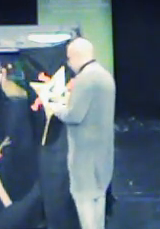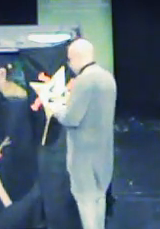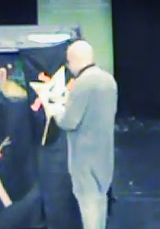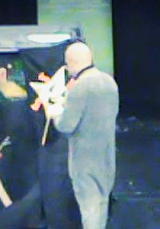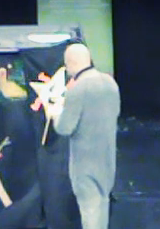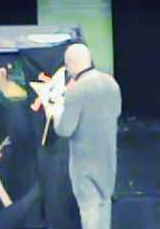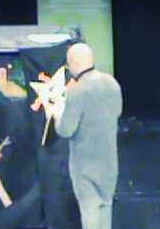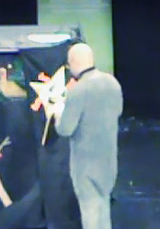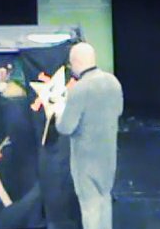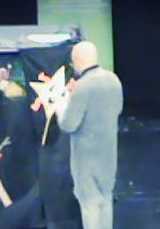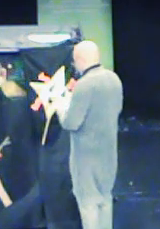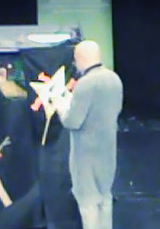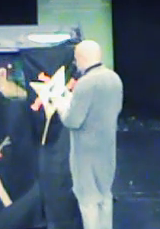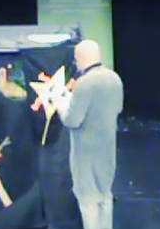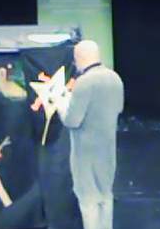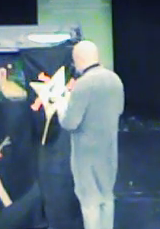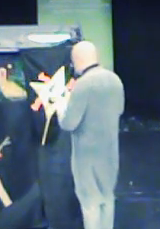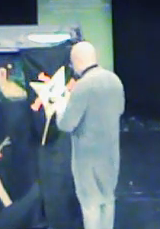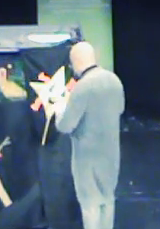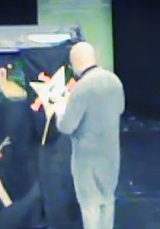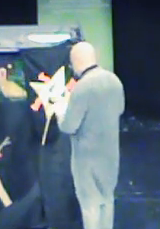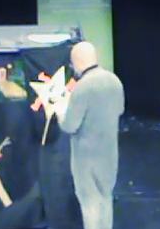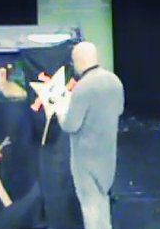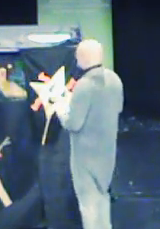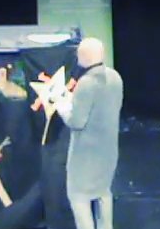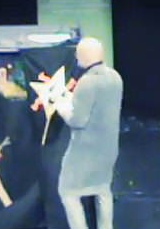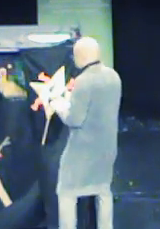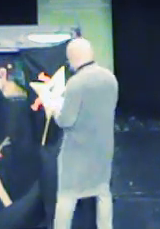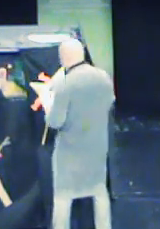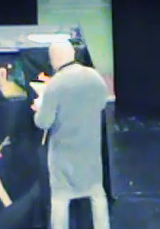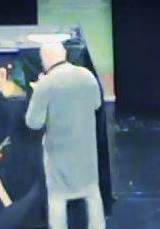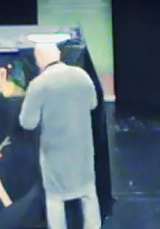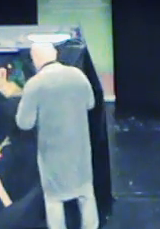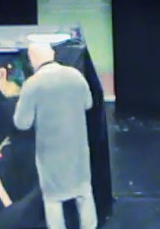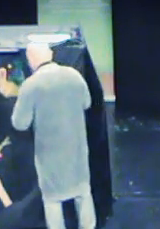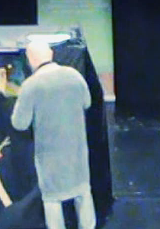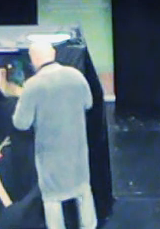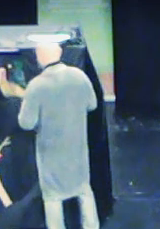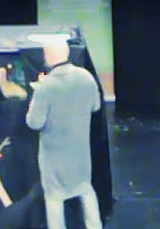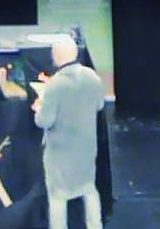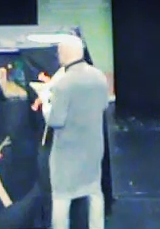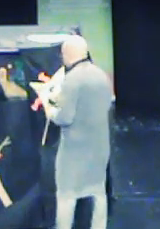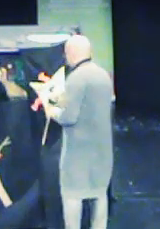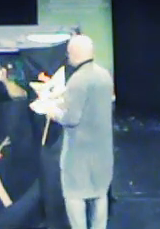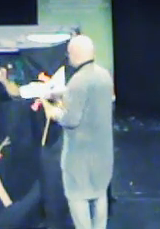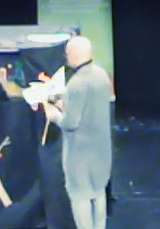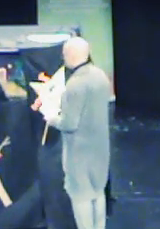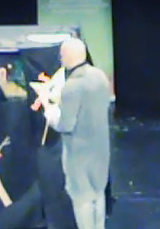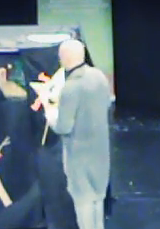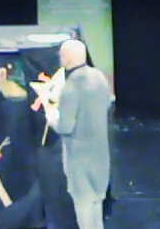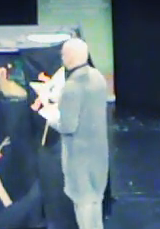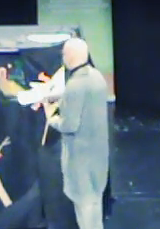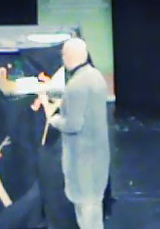Ay. Quiero que me cantes una canción. Sí,